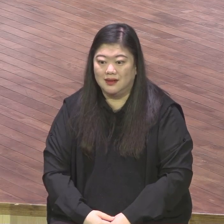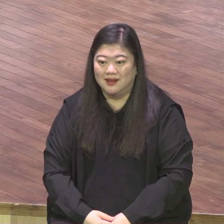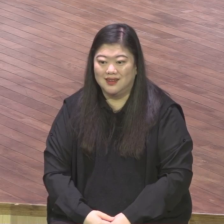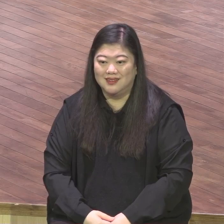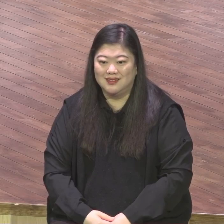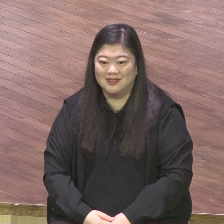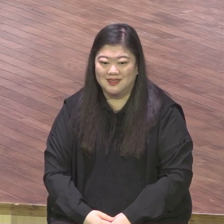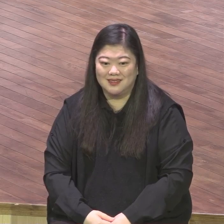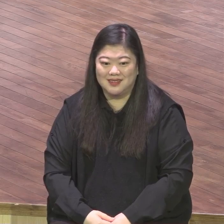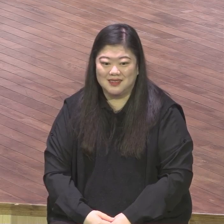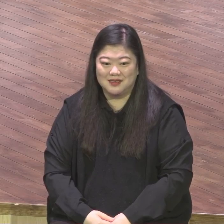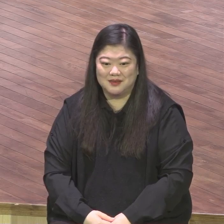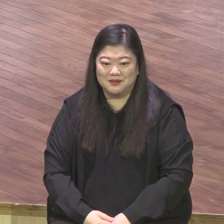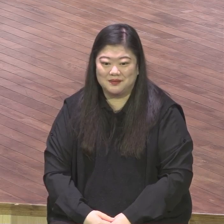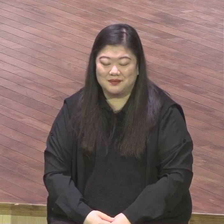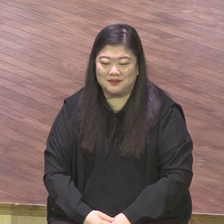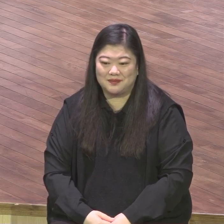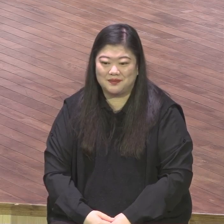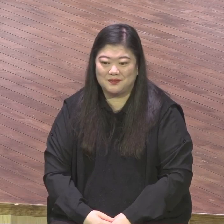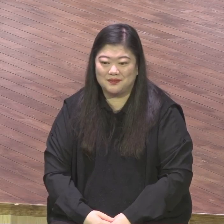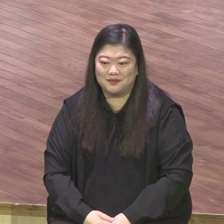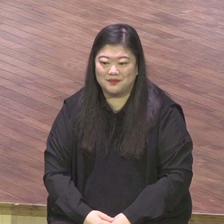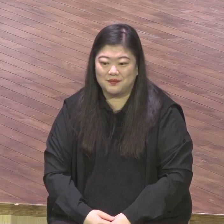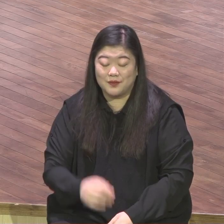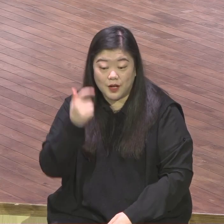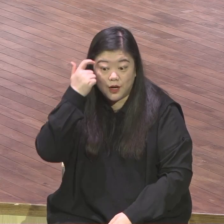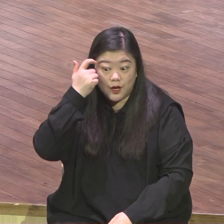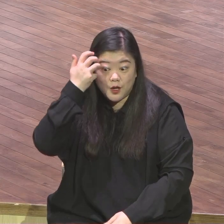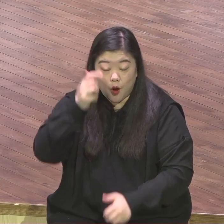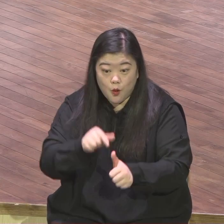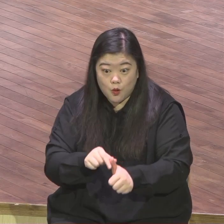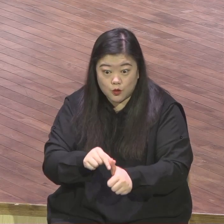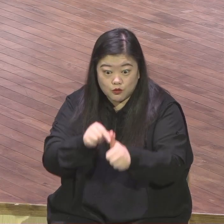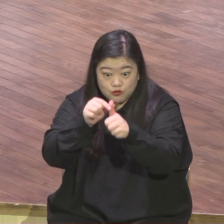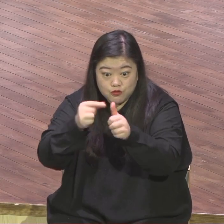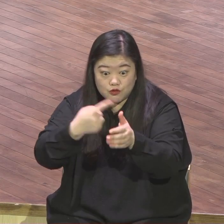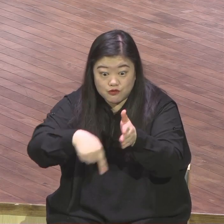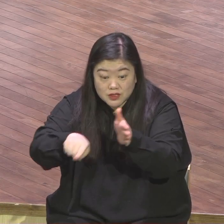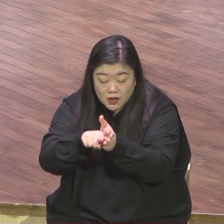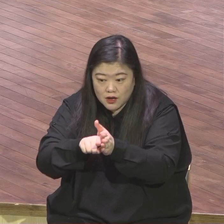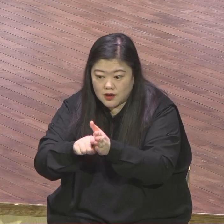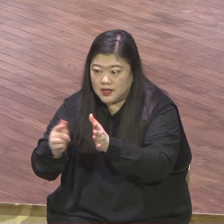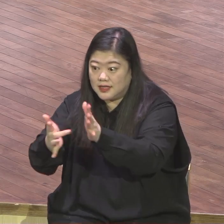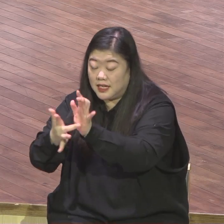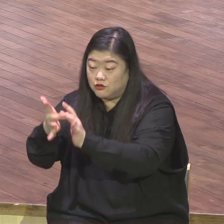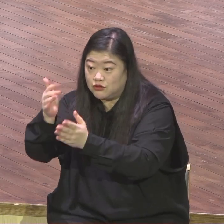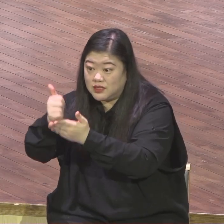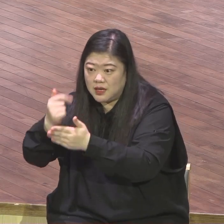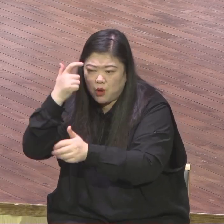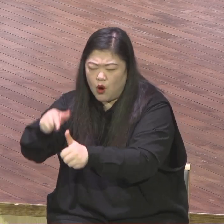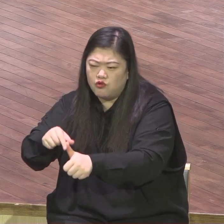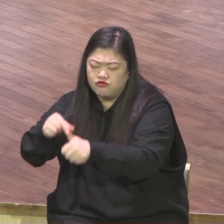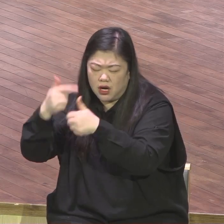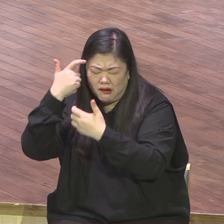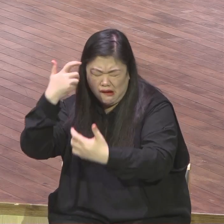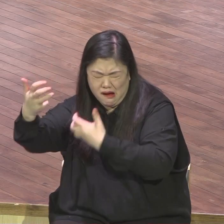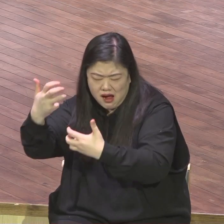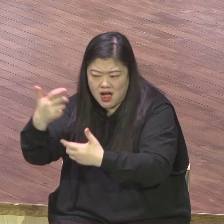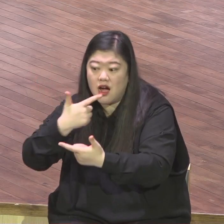영계 모든 성도들, 생명 살리는 그리스도 예수의 마음에 도전해 보시기를